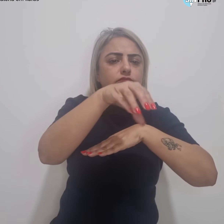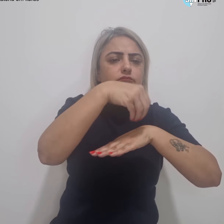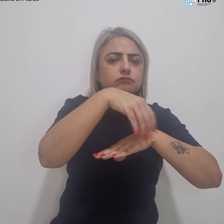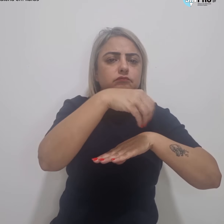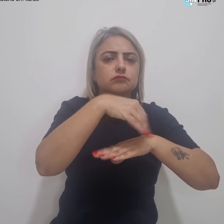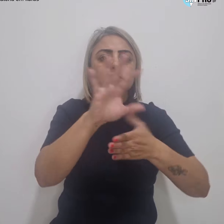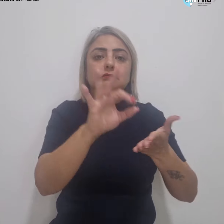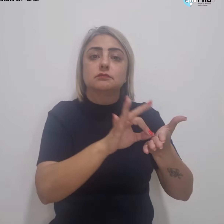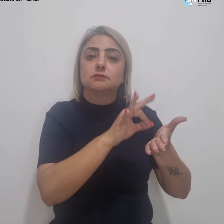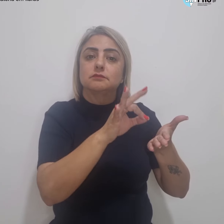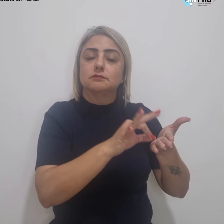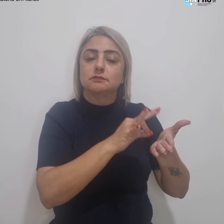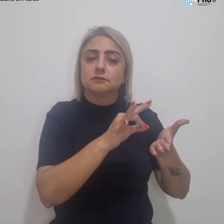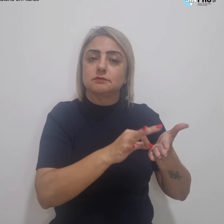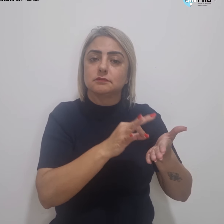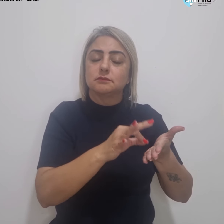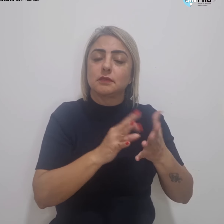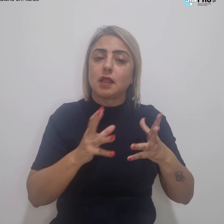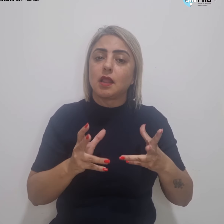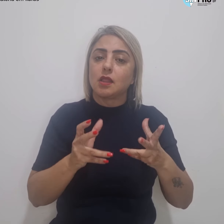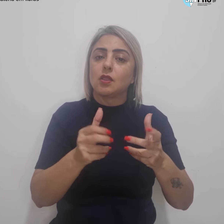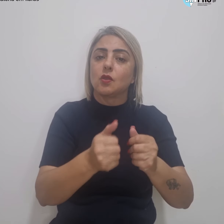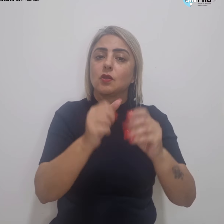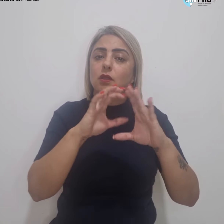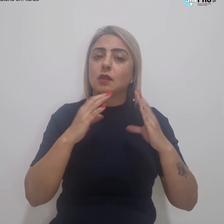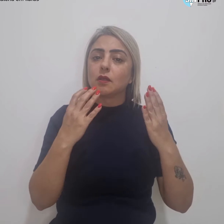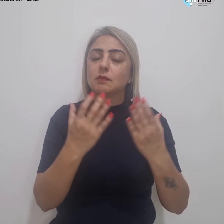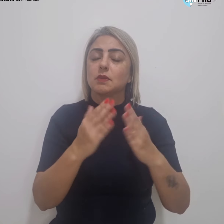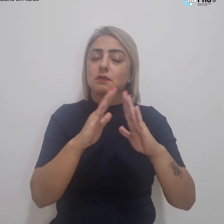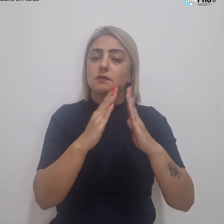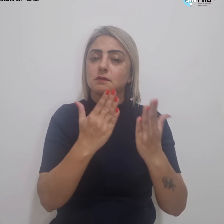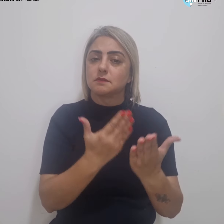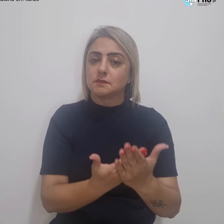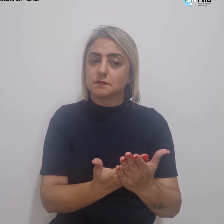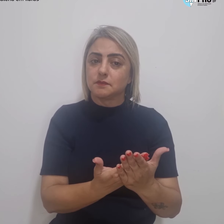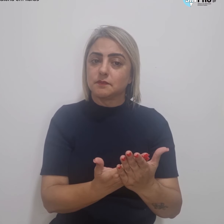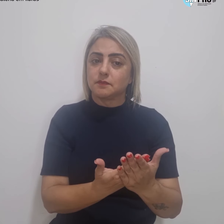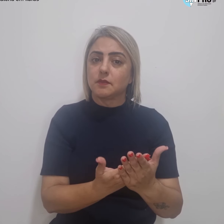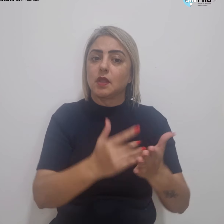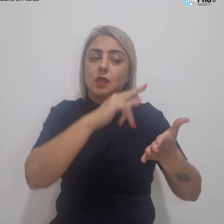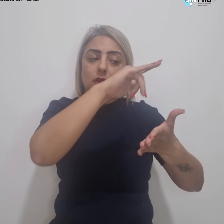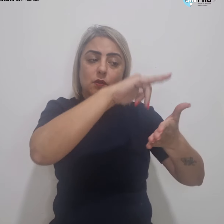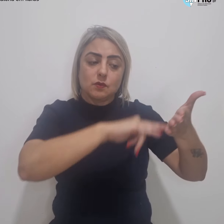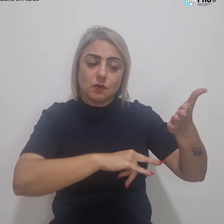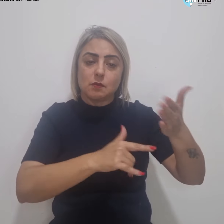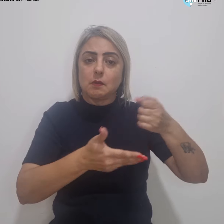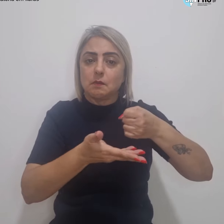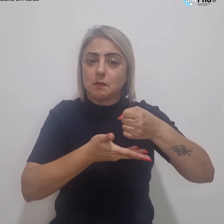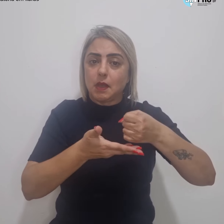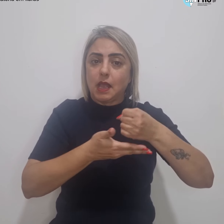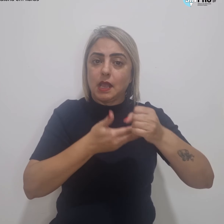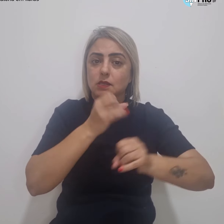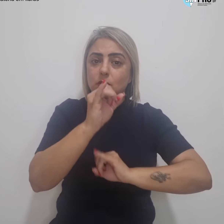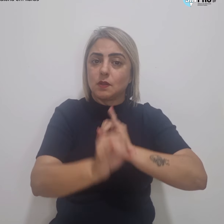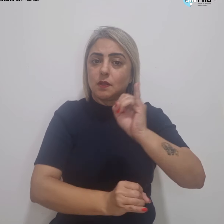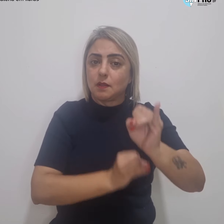inscrições para toda a comunidade escolar e o documento base online. A etapa